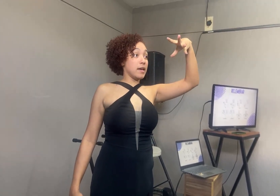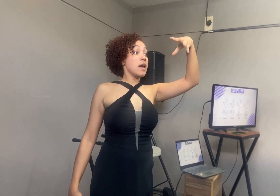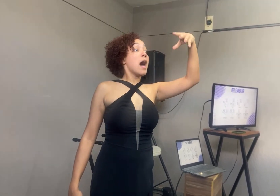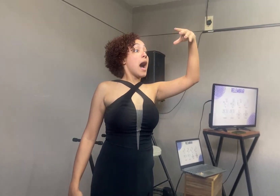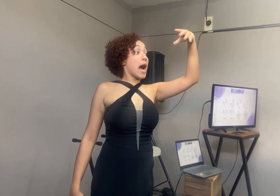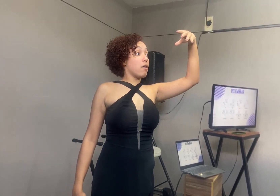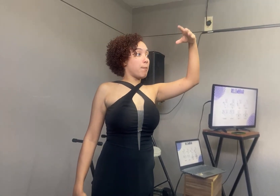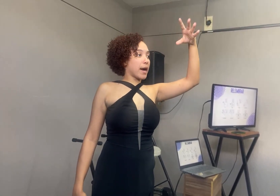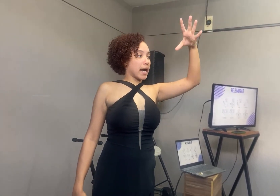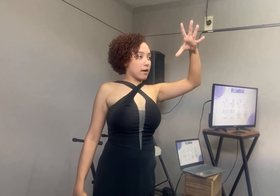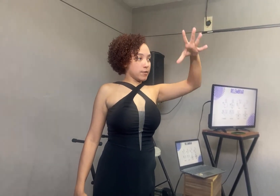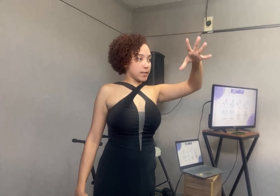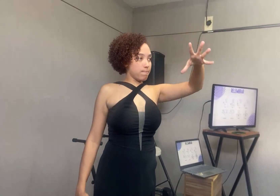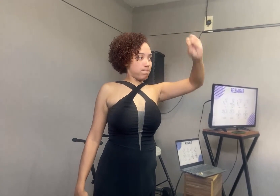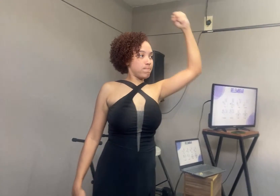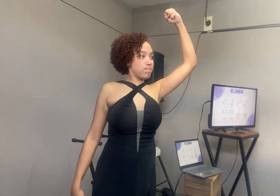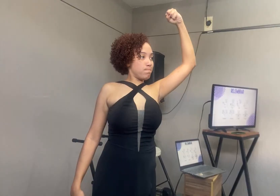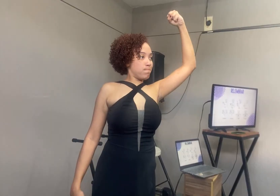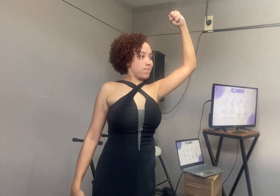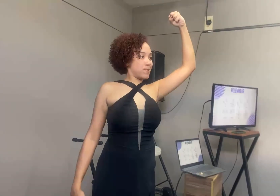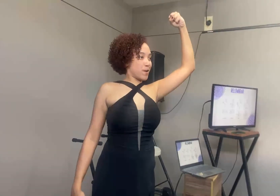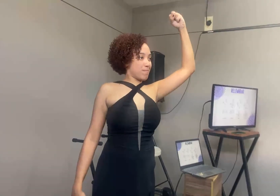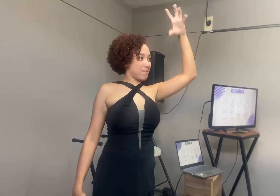Acender, aí eu apagar, você sobe.